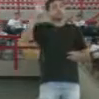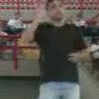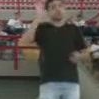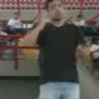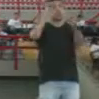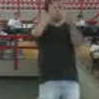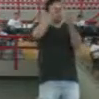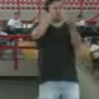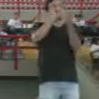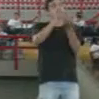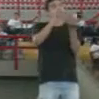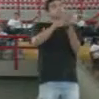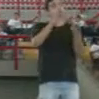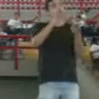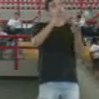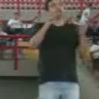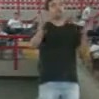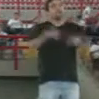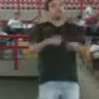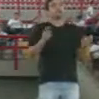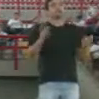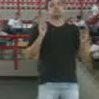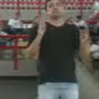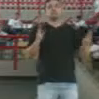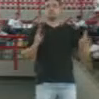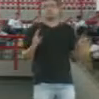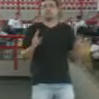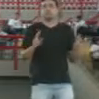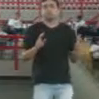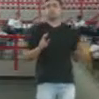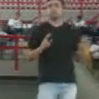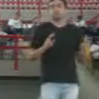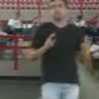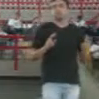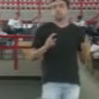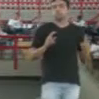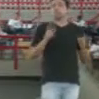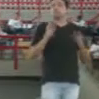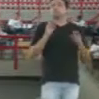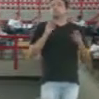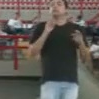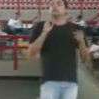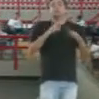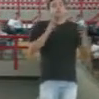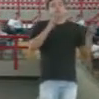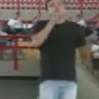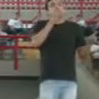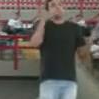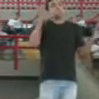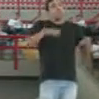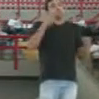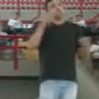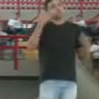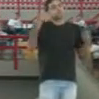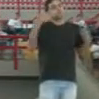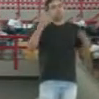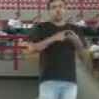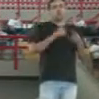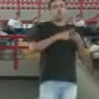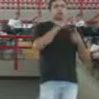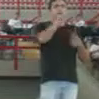tem um objetivo e que vai dar certo. Não é isso não que tem lá no Jó? Aí você, agora eu posso interpretar.